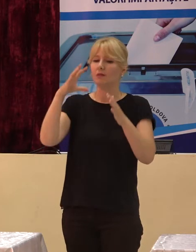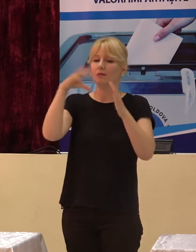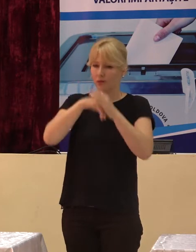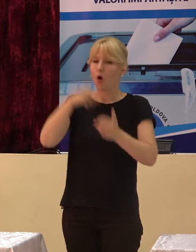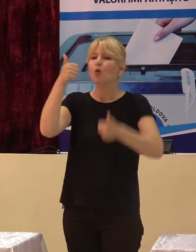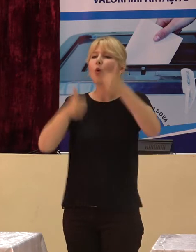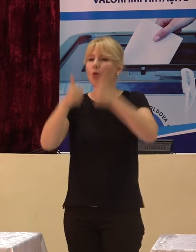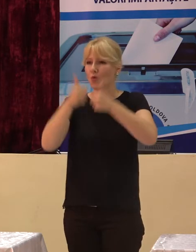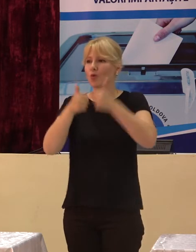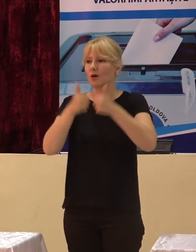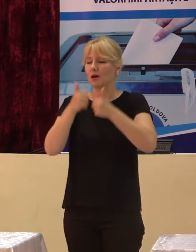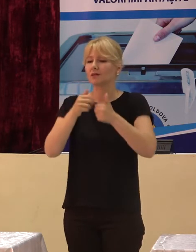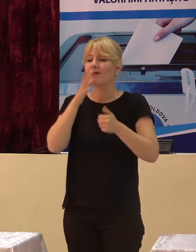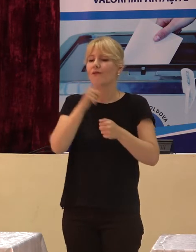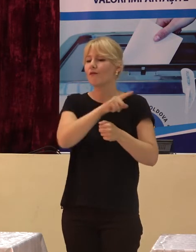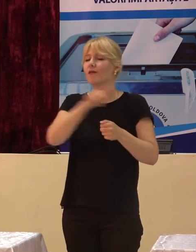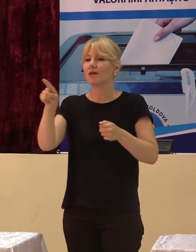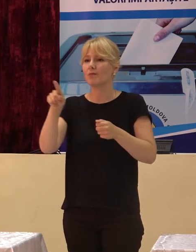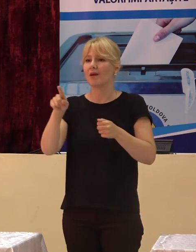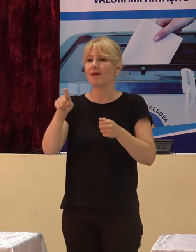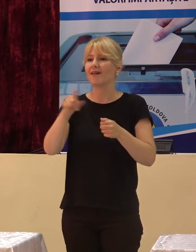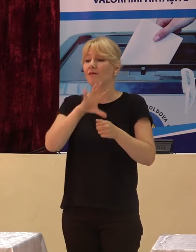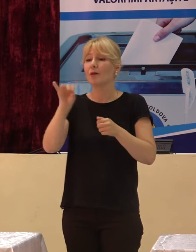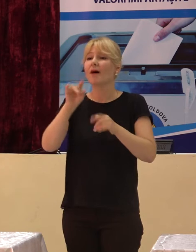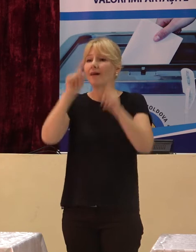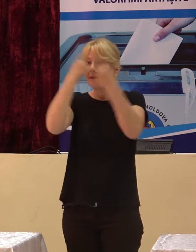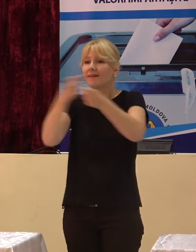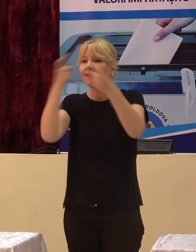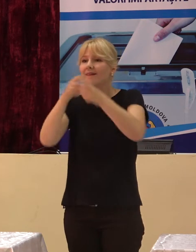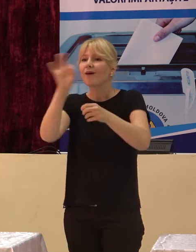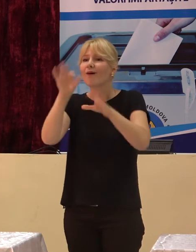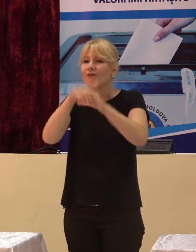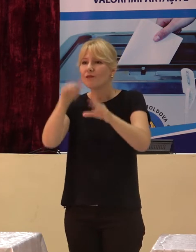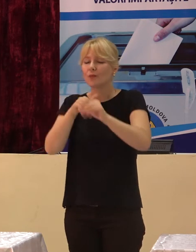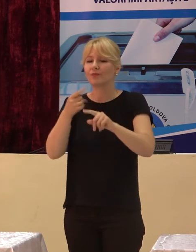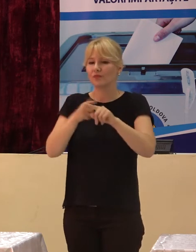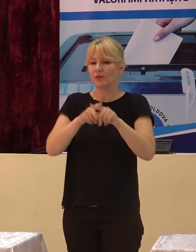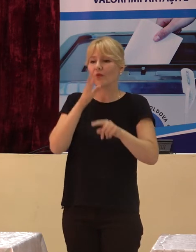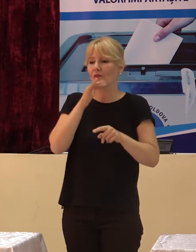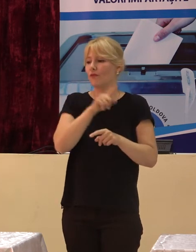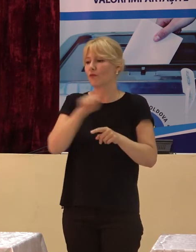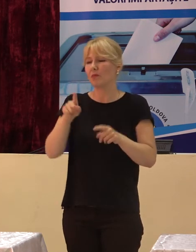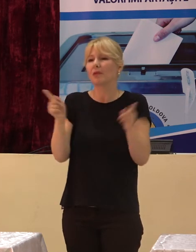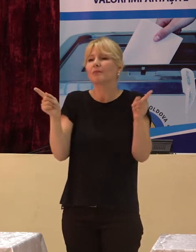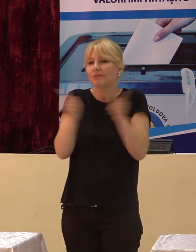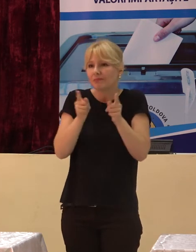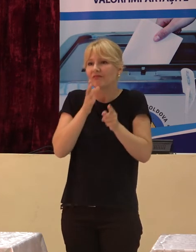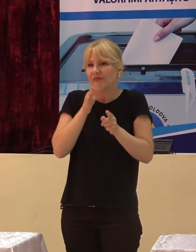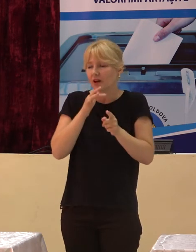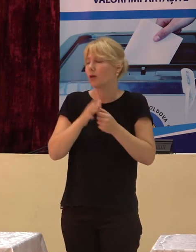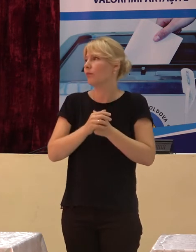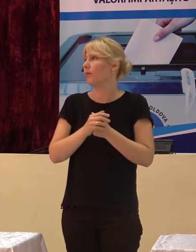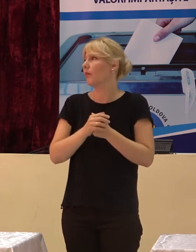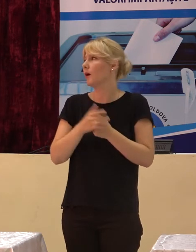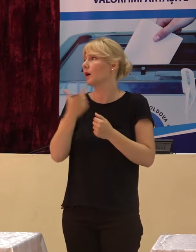concurenților electorali, în perioada electorală este o perioadă foarte scurtă, în